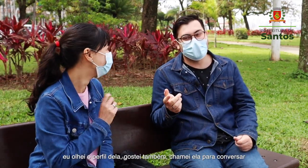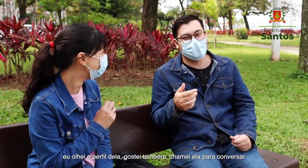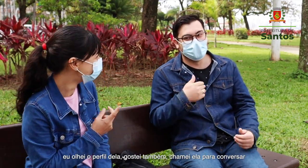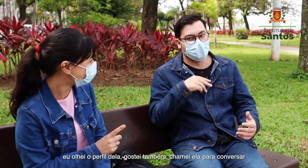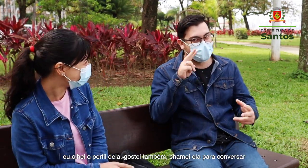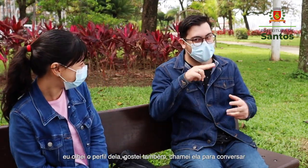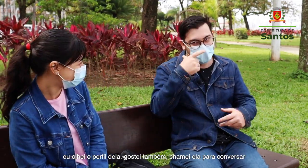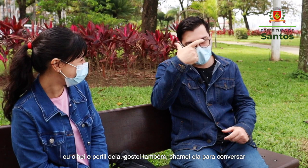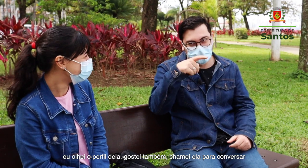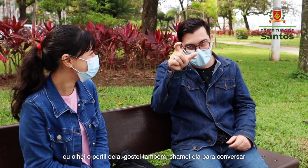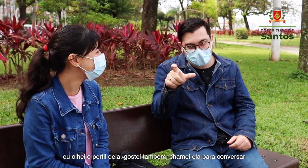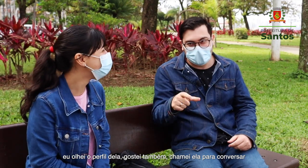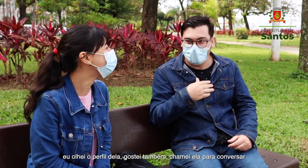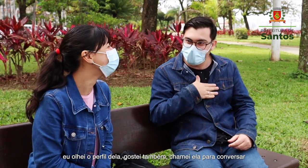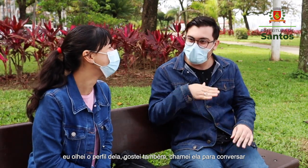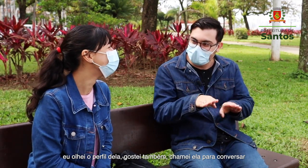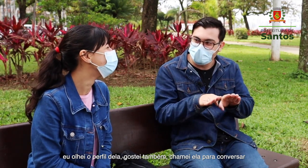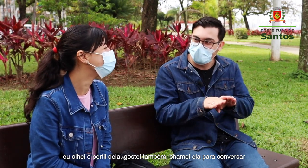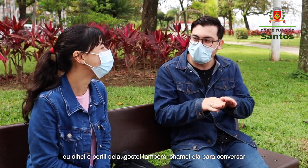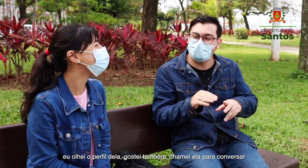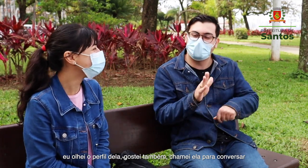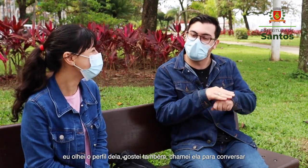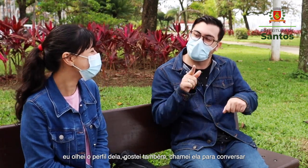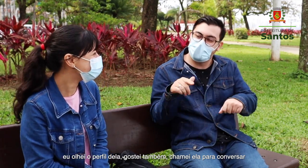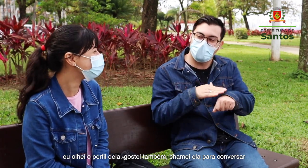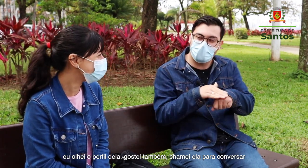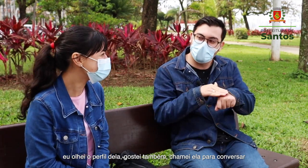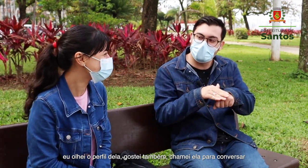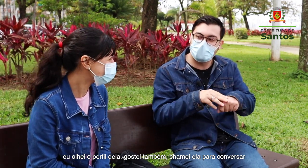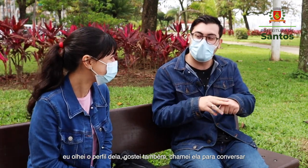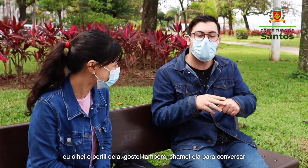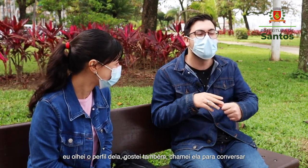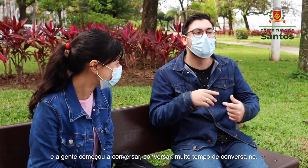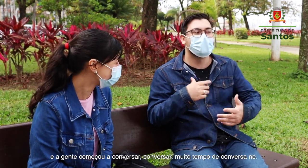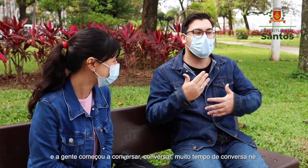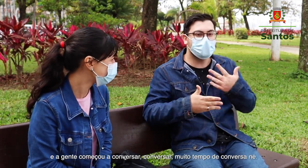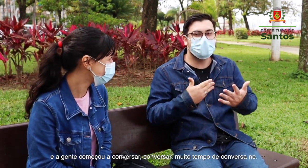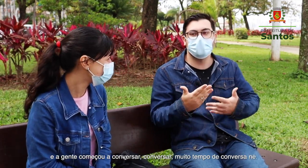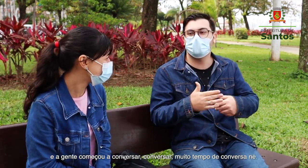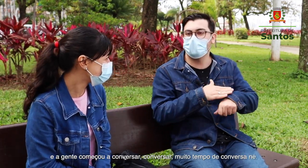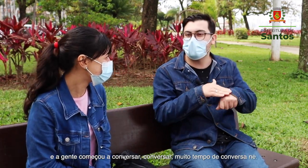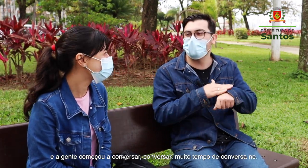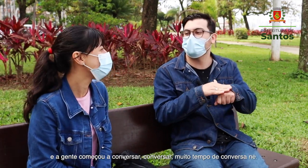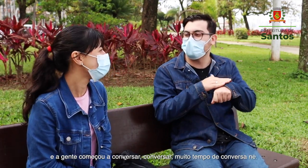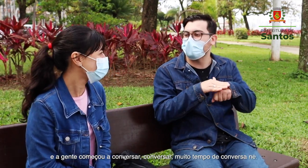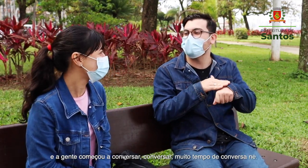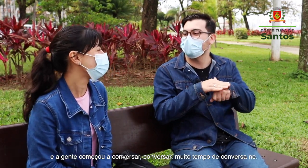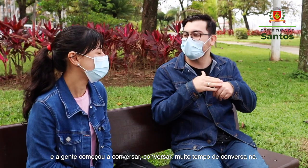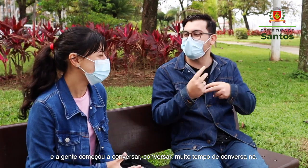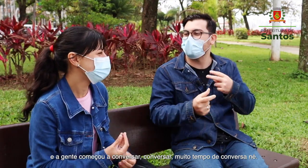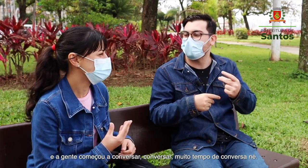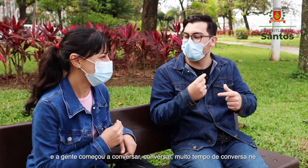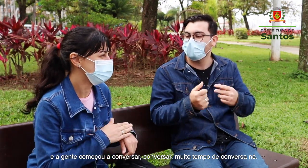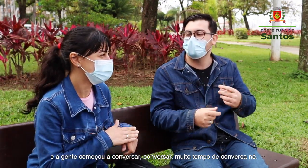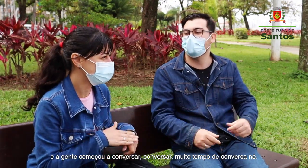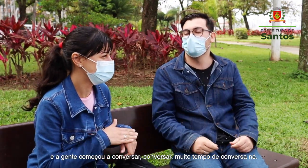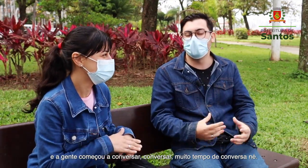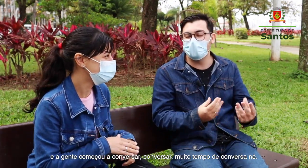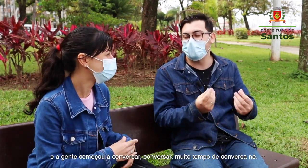eu olhei o perfil dela, gostei também, chamei ela pra conversar e a gente começou a conversar, muito tempo